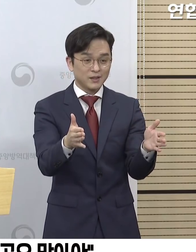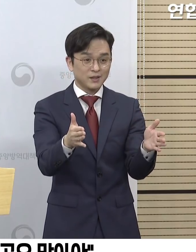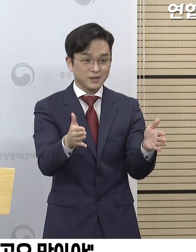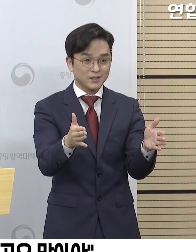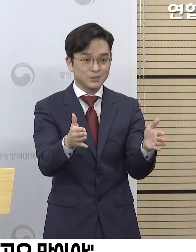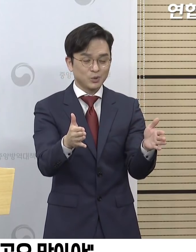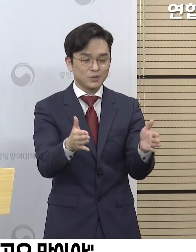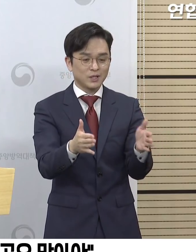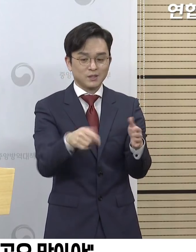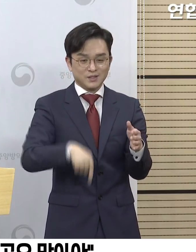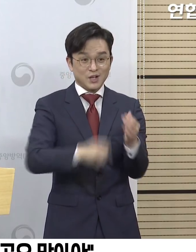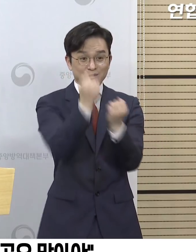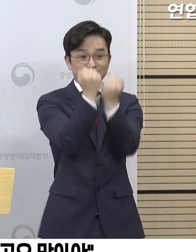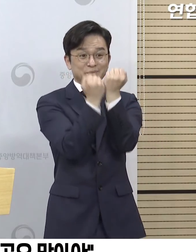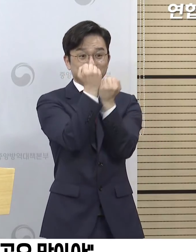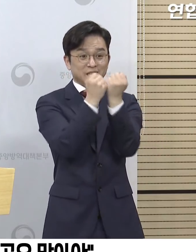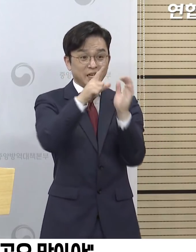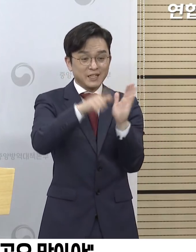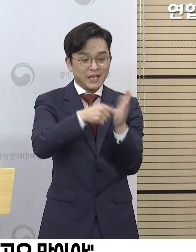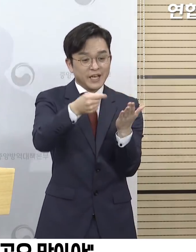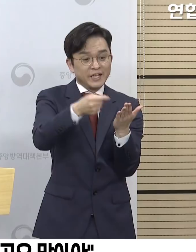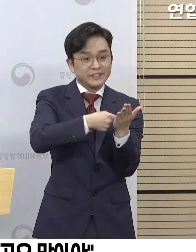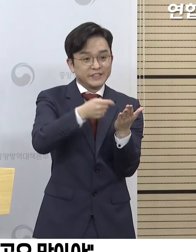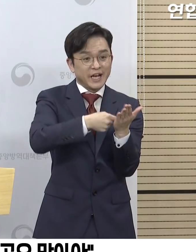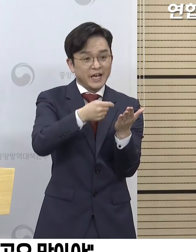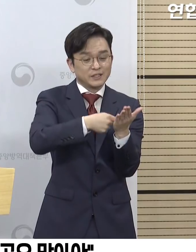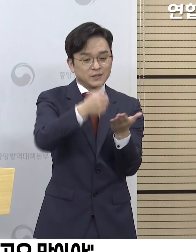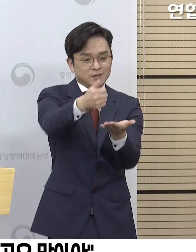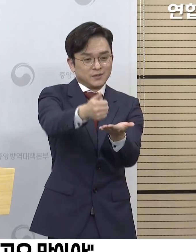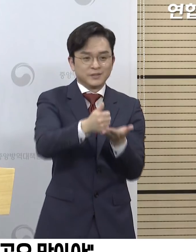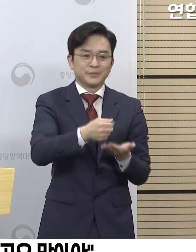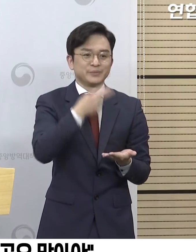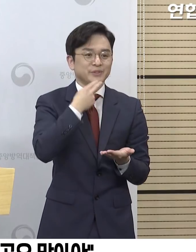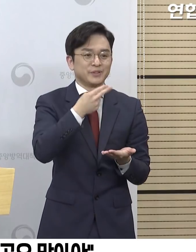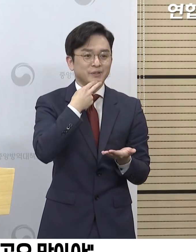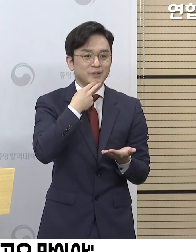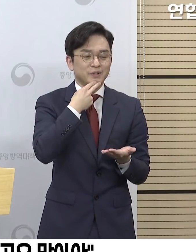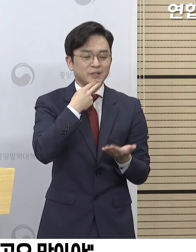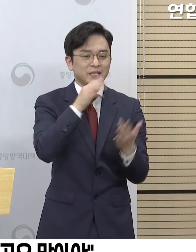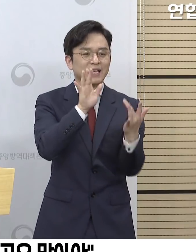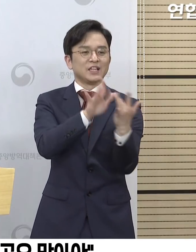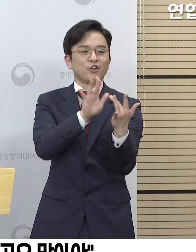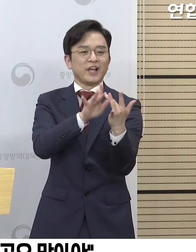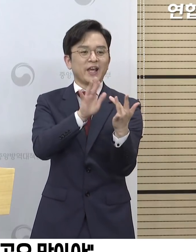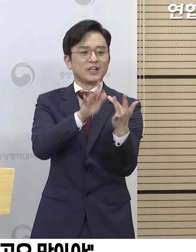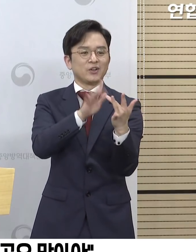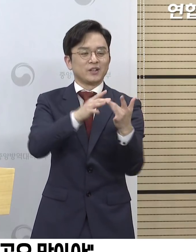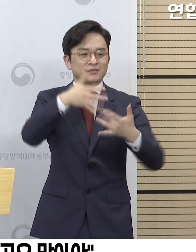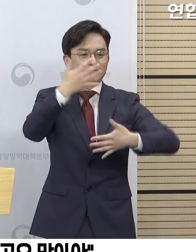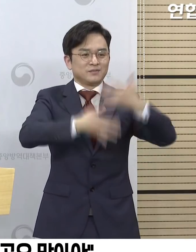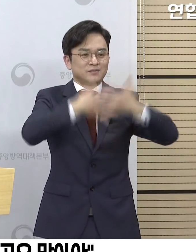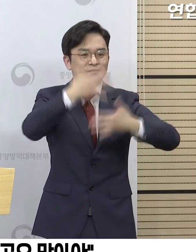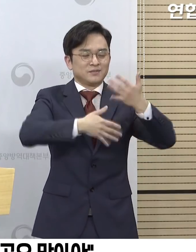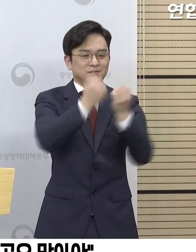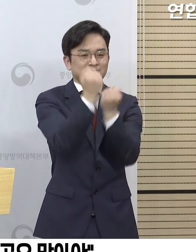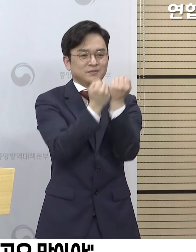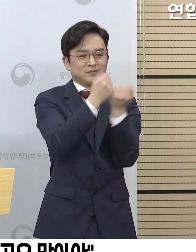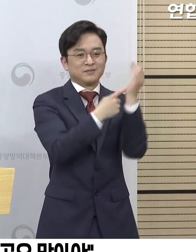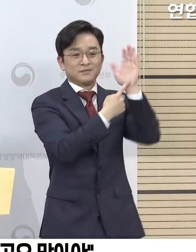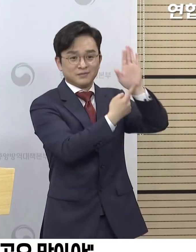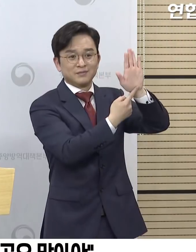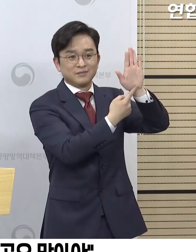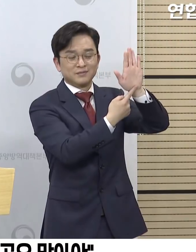전환하여 추진합니다. 따라서 오늘부터 진행되는 브리핑은 온라인 단체 대화방을 이용하여 전달되며